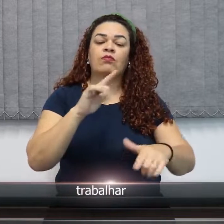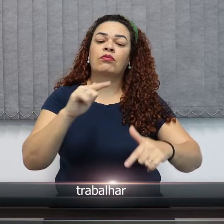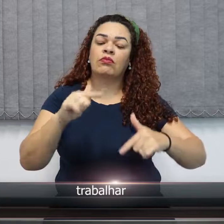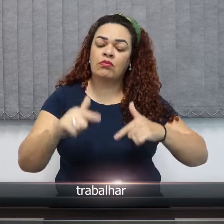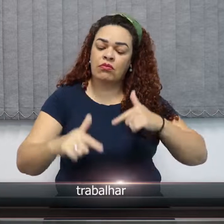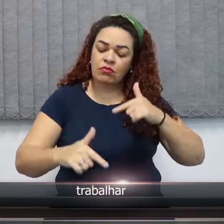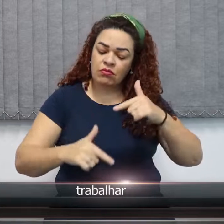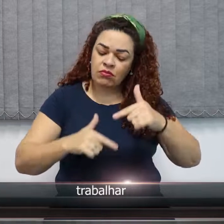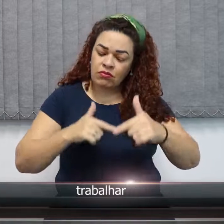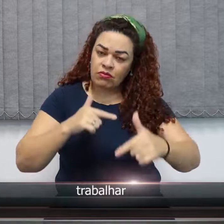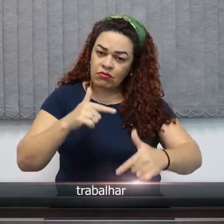trabalhar,